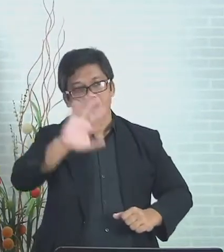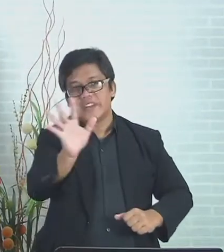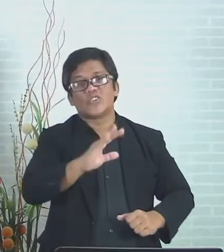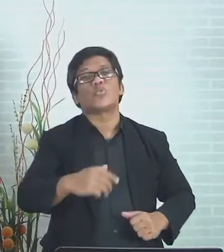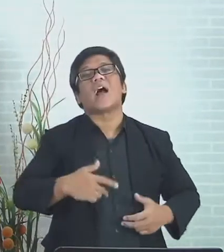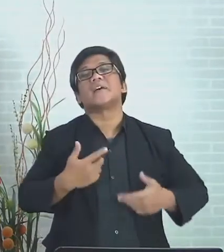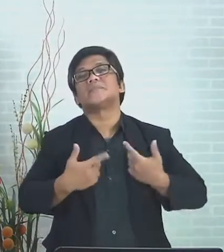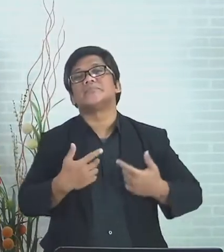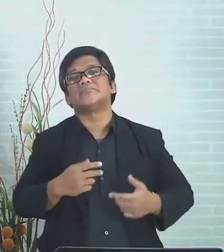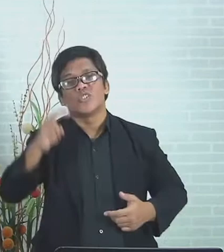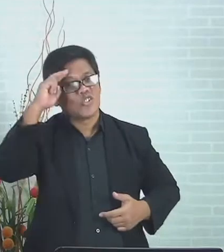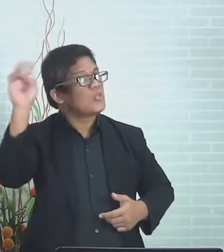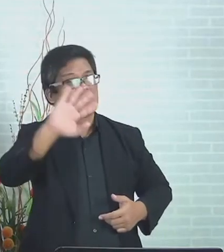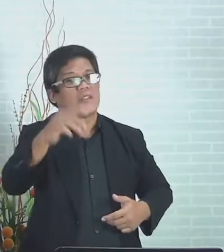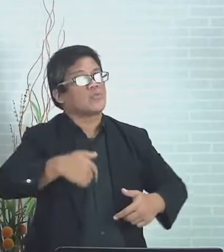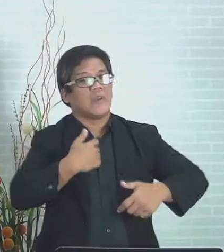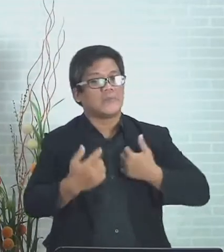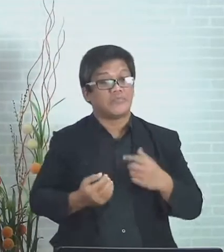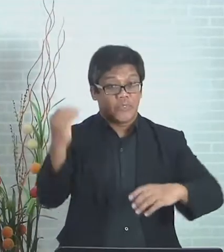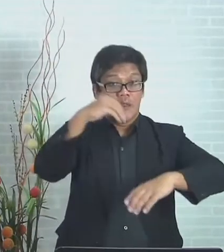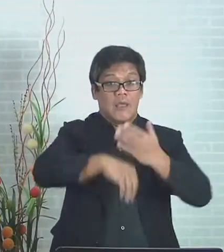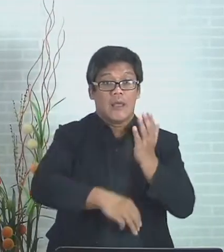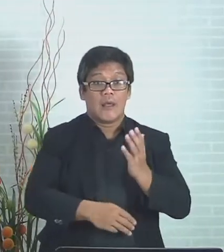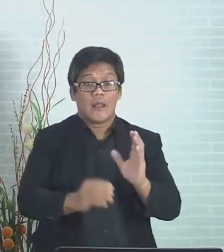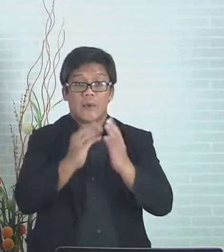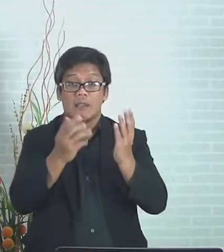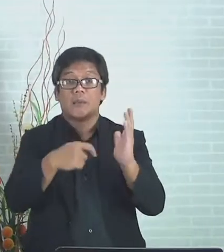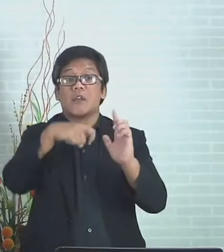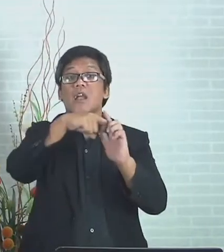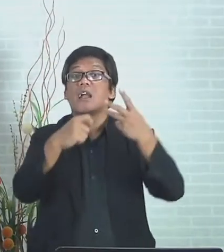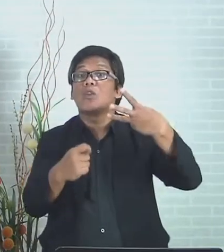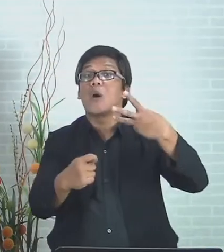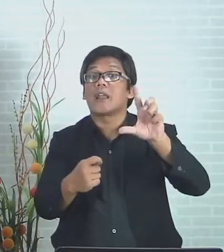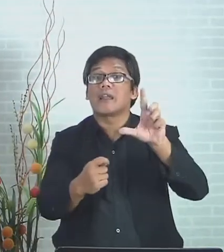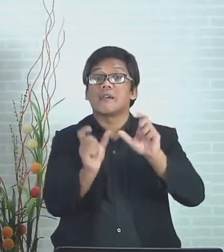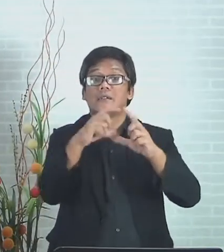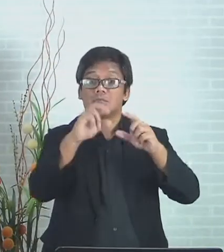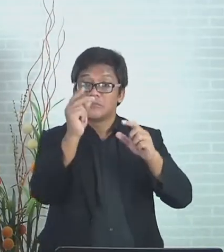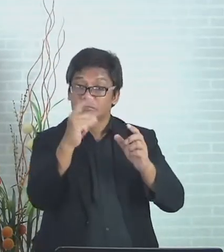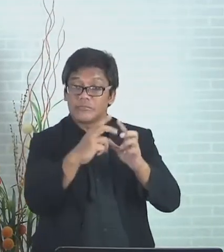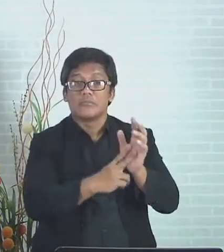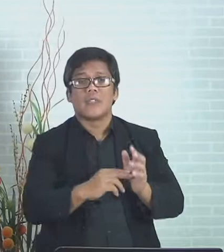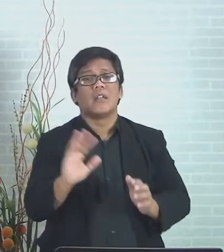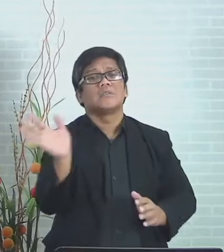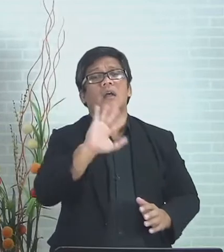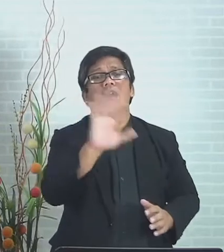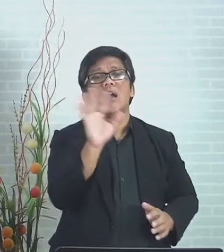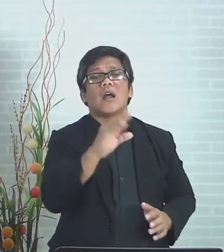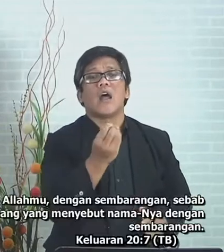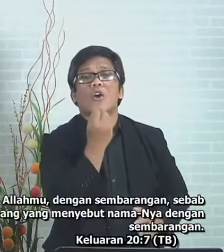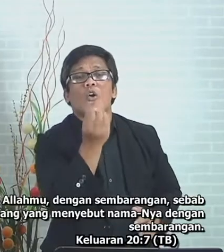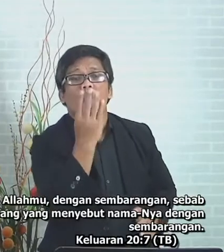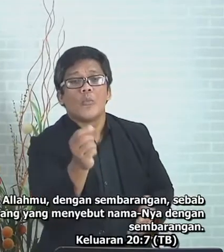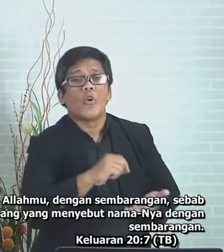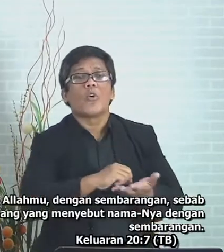kita bisa melihat dari keluaran 20 ayat 7 disana dikatakan bahwa Hai jangan menyebut nama Tuhan